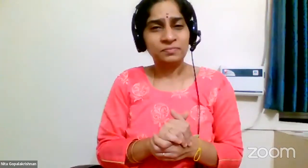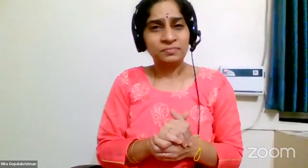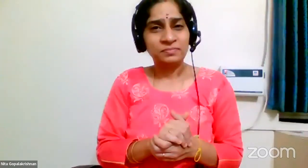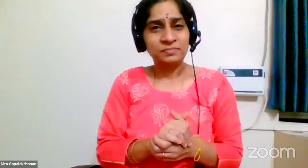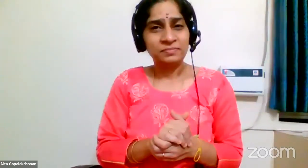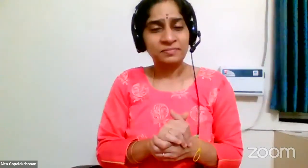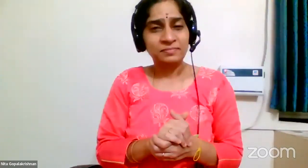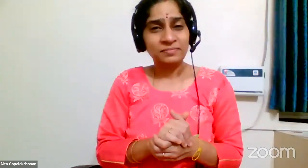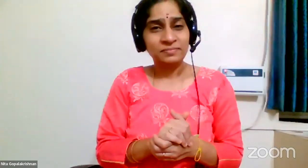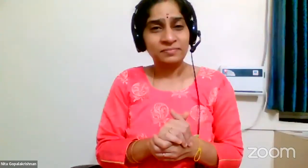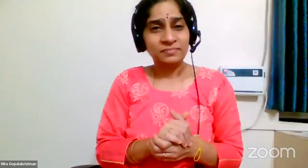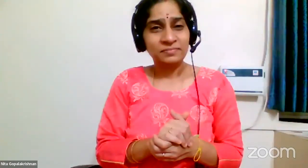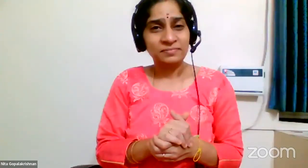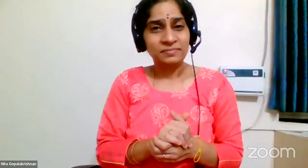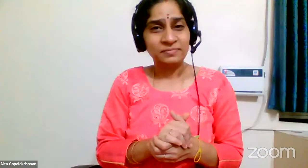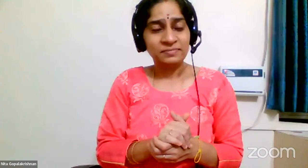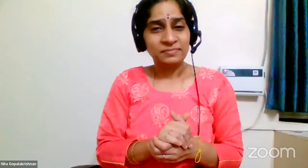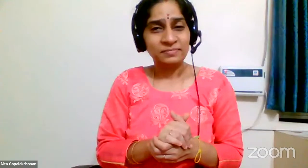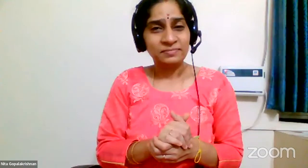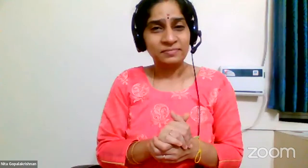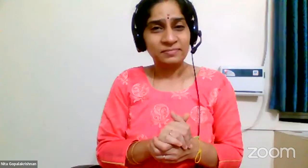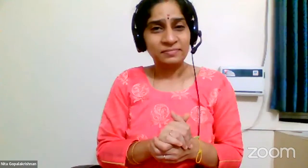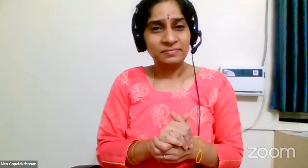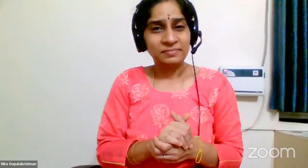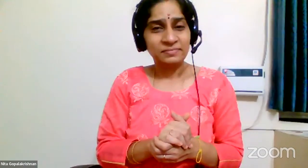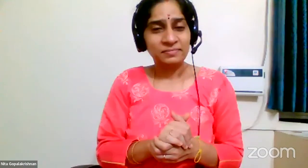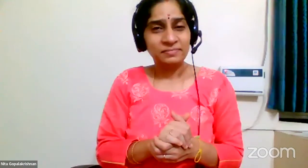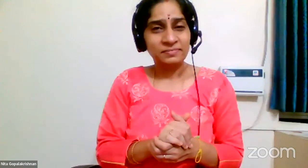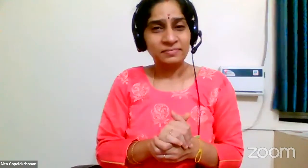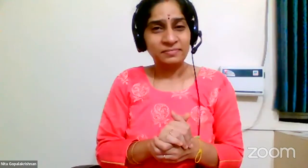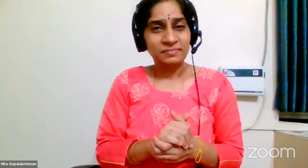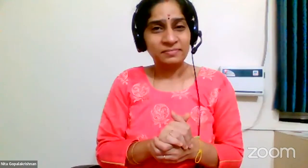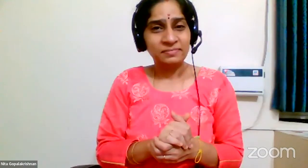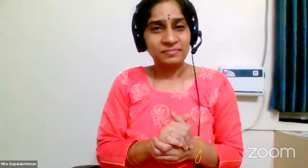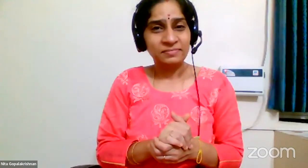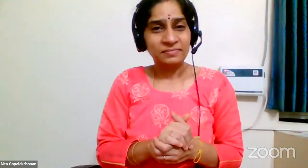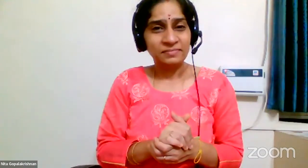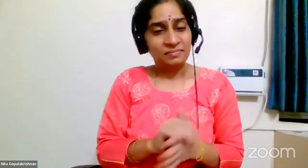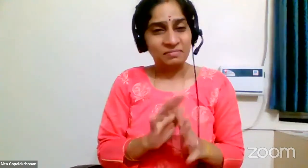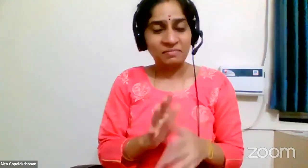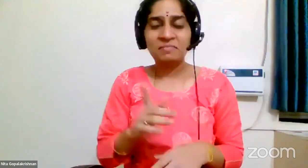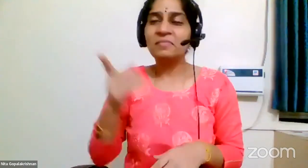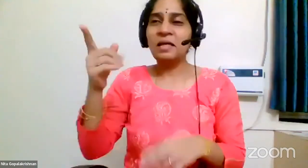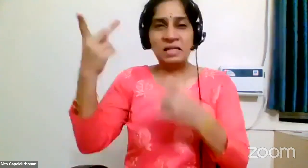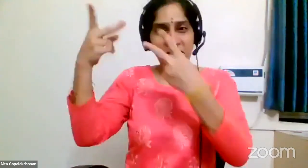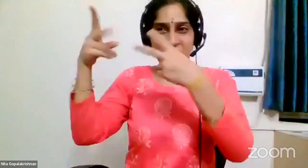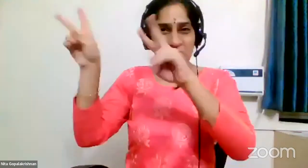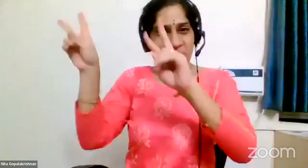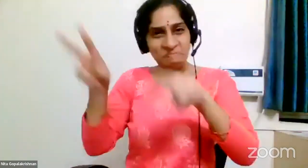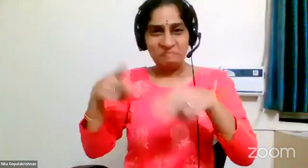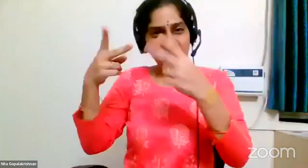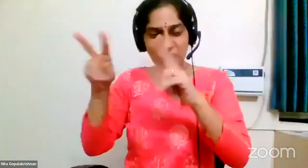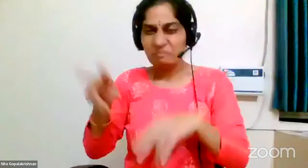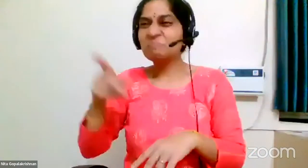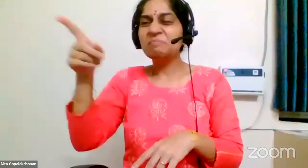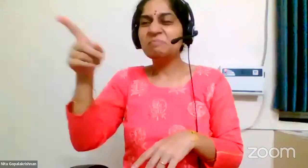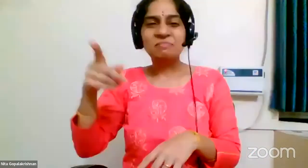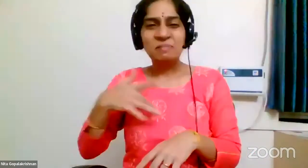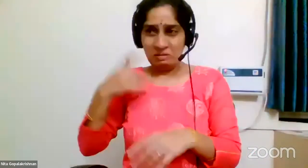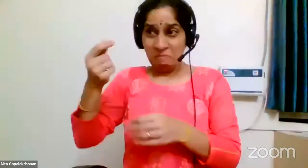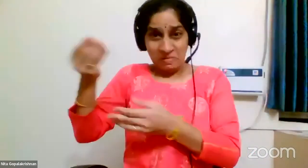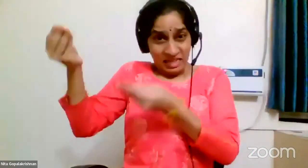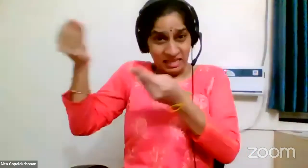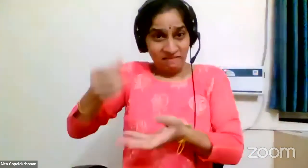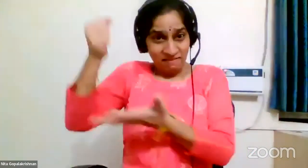लेकिन जब वो अपने घर पे पहुंचते हैं तो देखते हैं वहां घर की जगह एक बहुत सुंदर महल बन चुका है, और उनकी जो पत्नी है बहुत